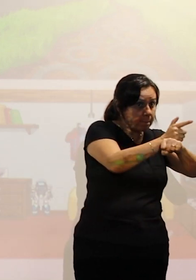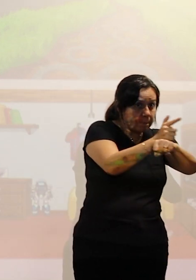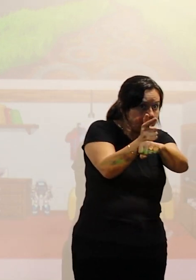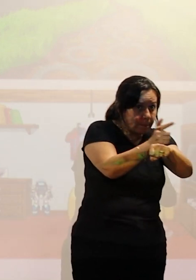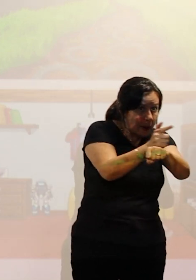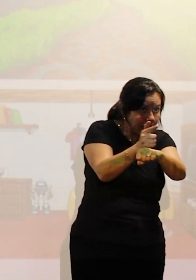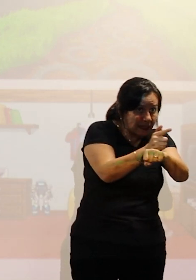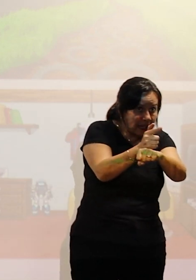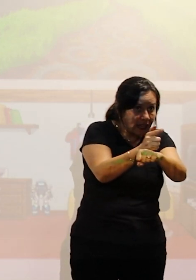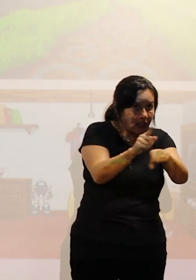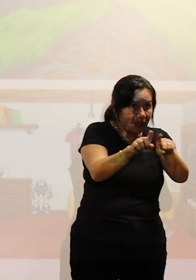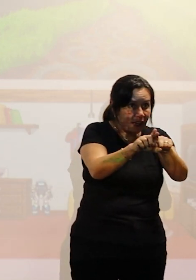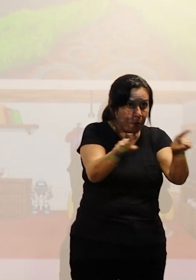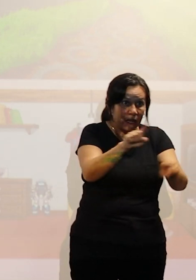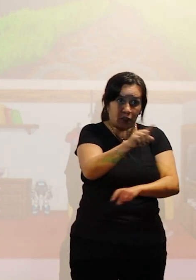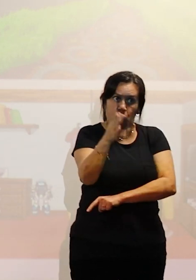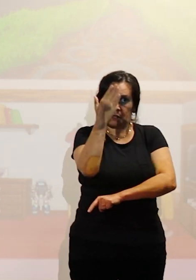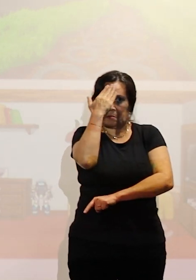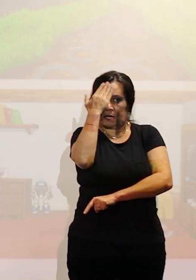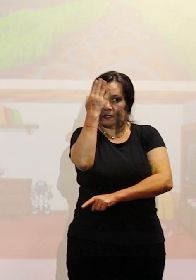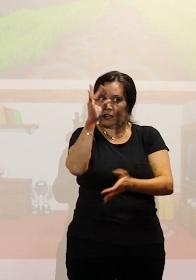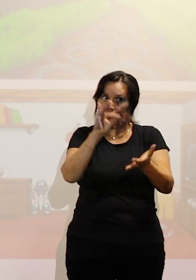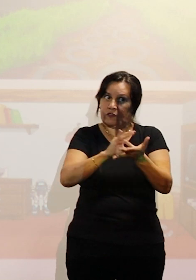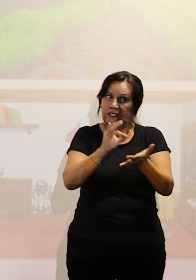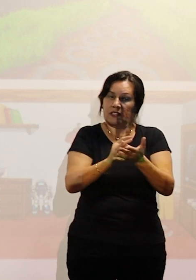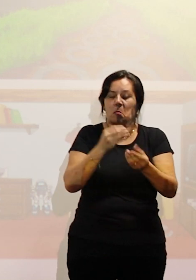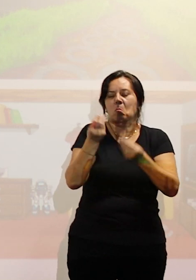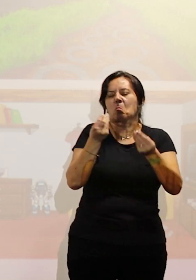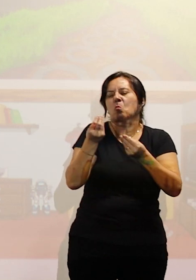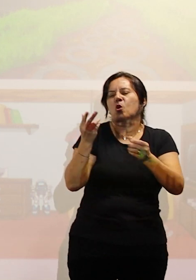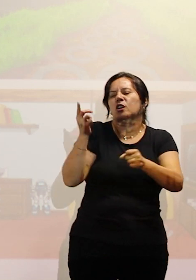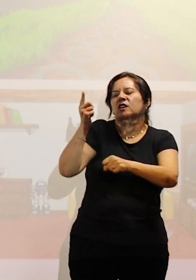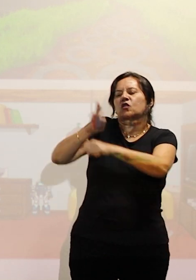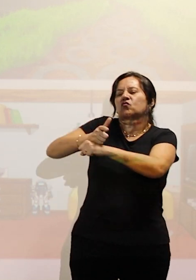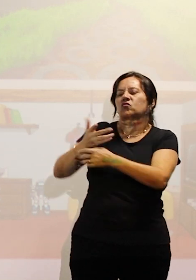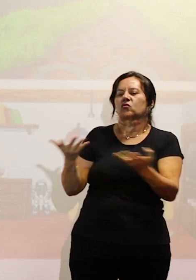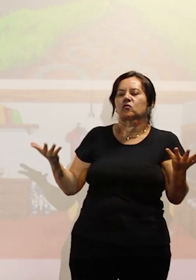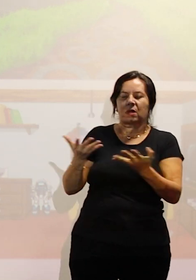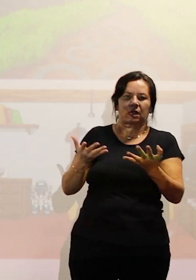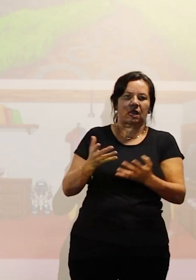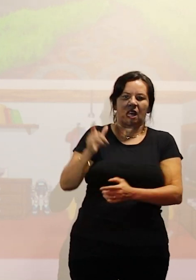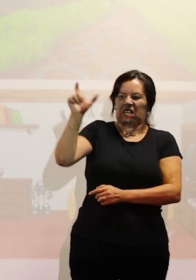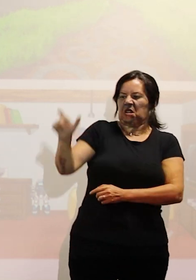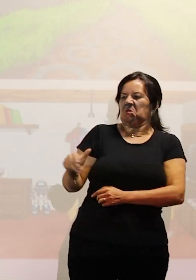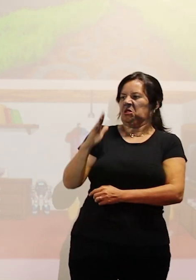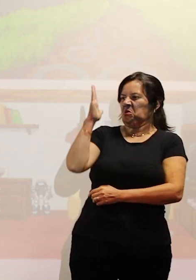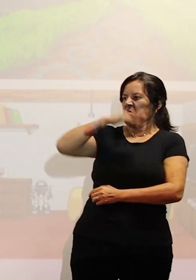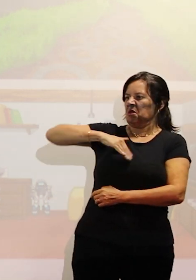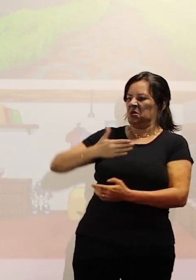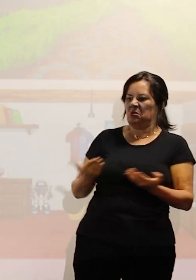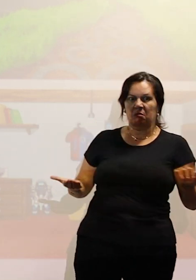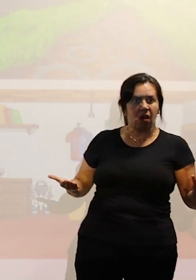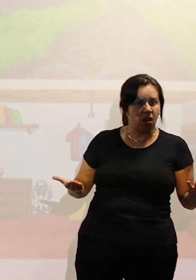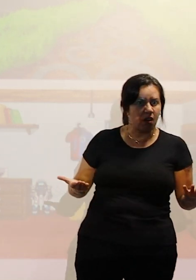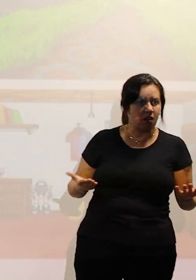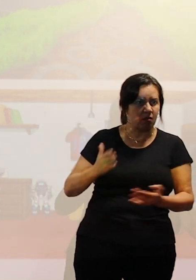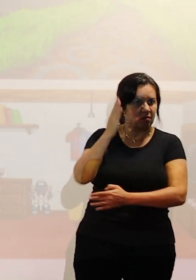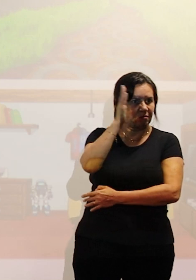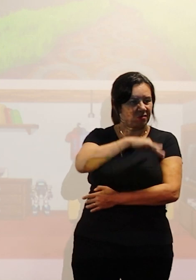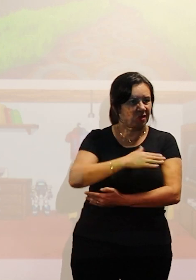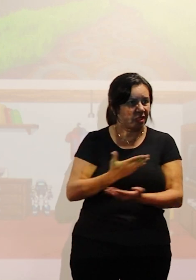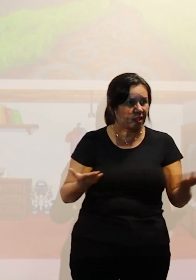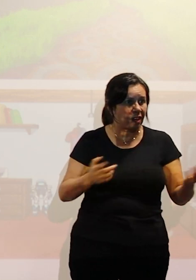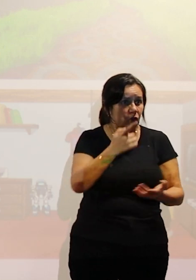narrativa. Mas, se você for pensar bem, pode ter N razões. E muita gente coloca, o impostor é do mal. Do ponto de vista das pessoas da nave, sim.